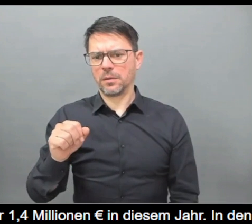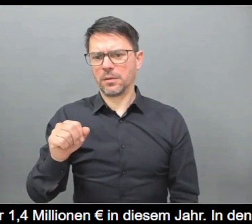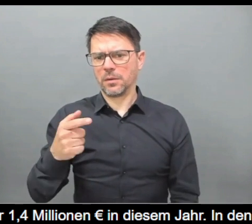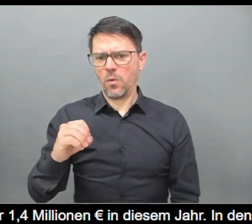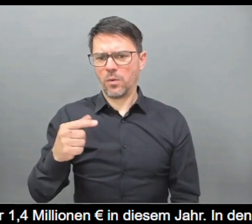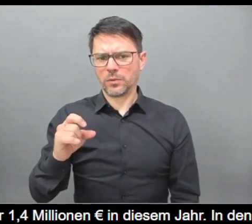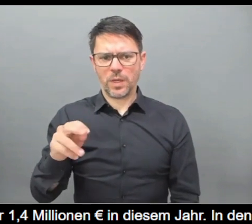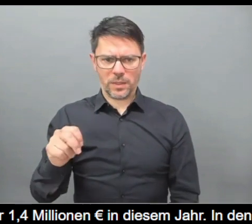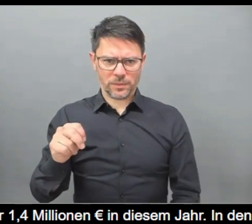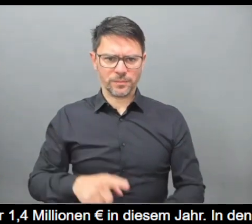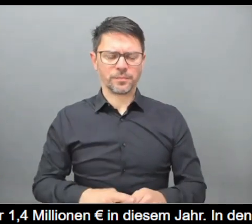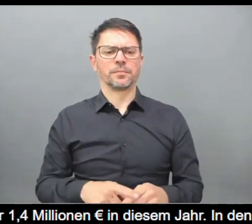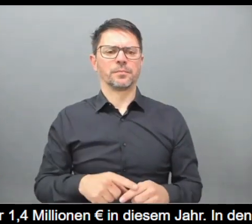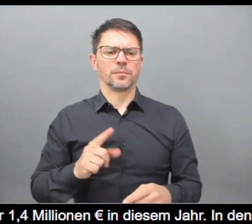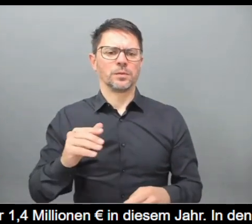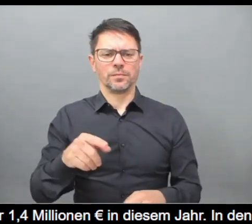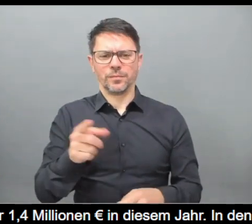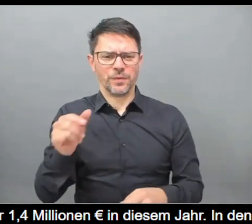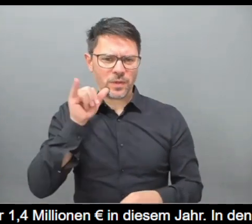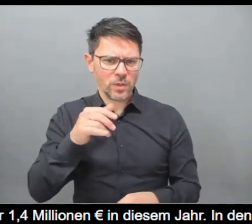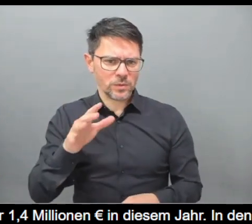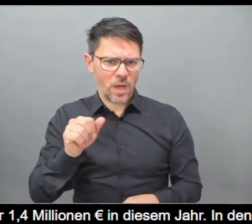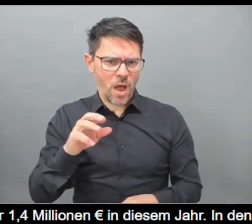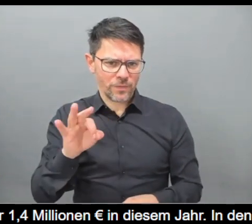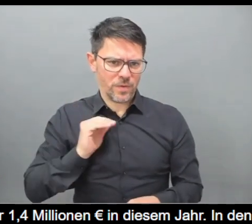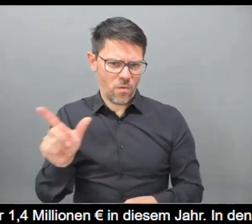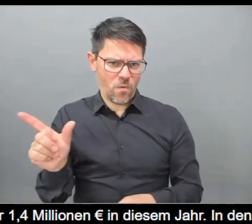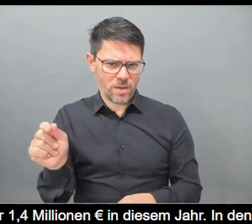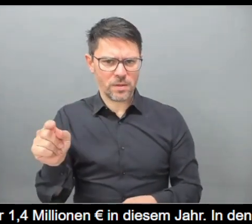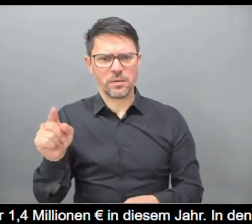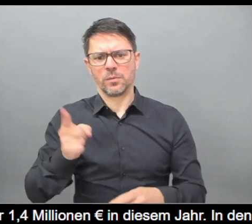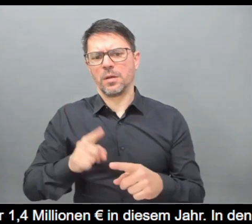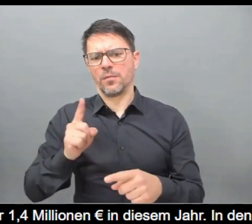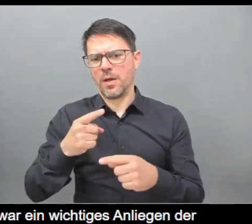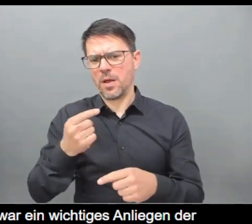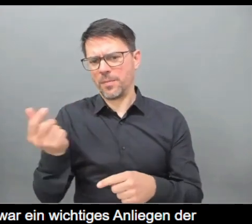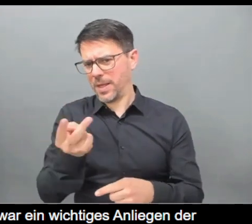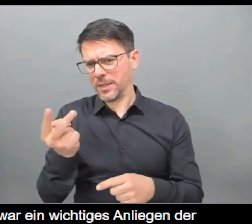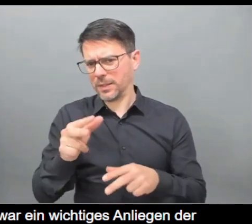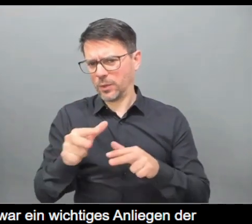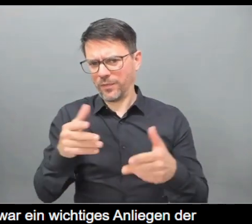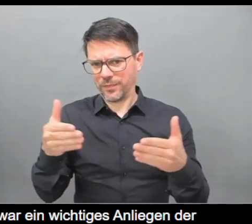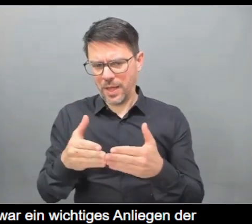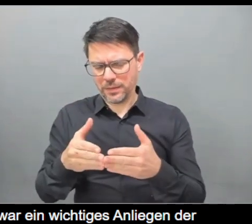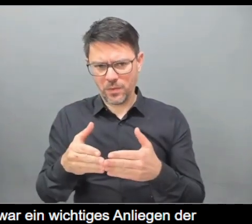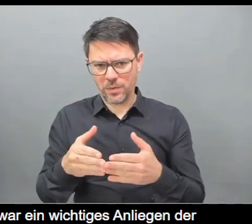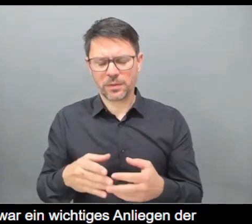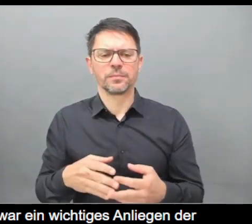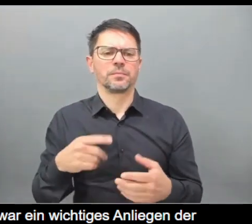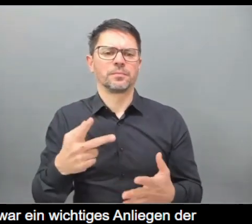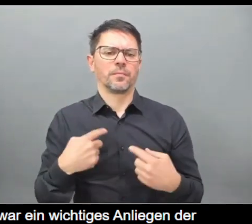vorgestellt wird, der in diesem Jahr die Überschrift trägt, Revision, eine